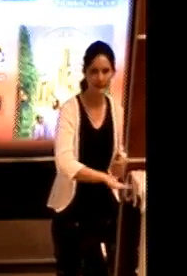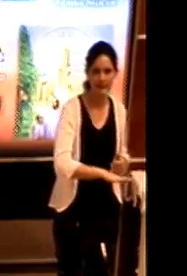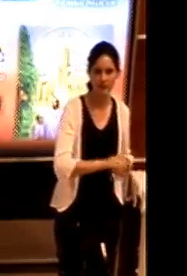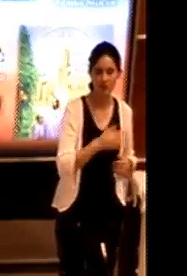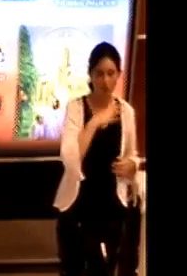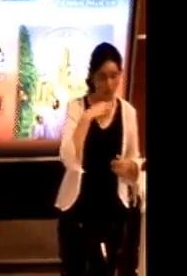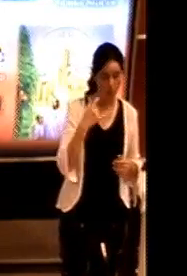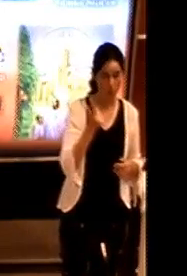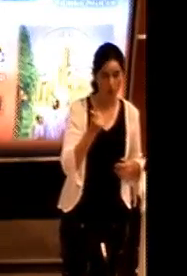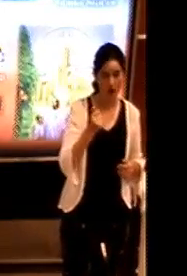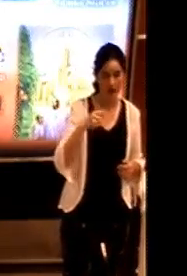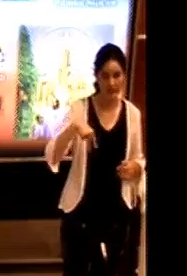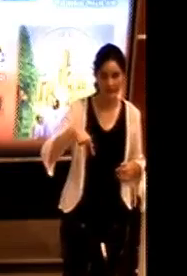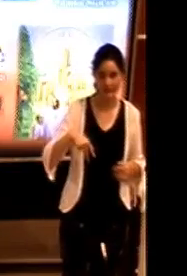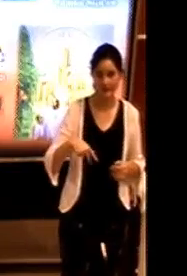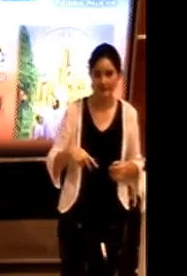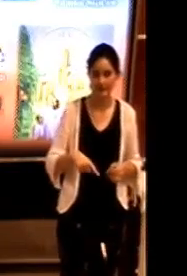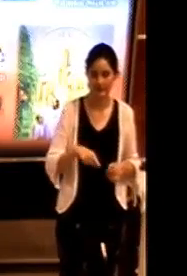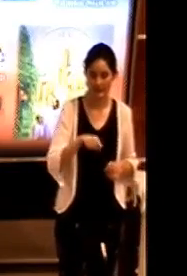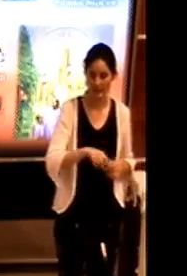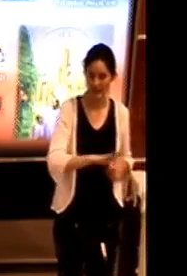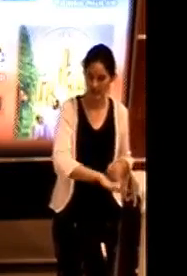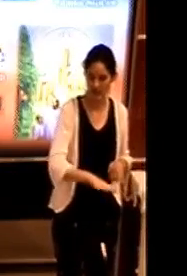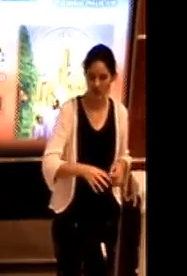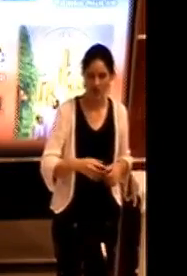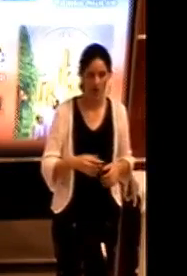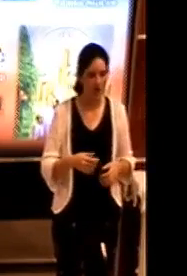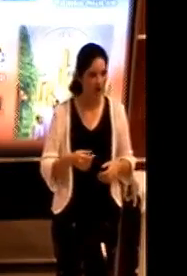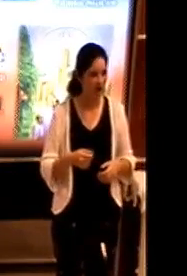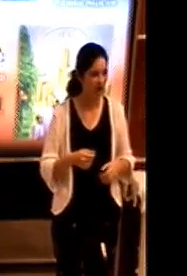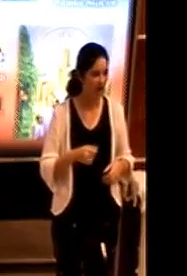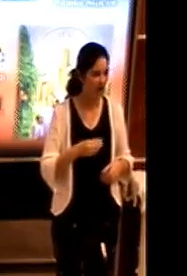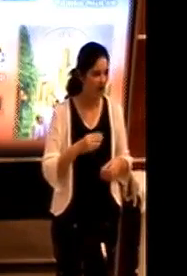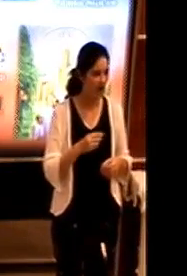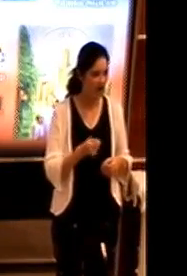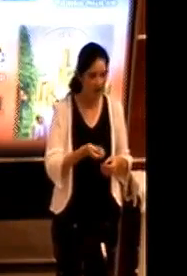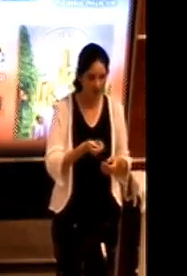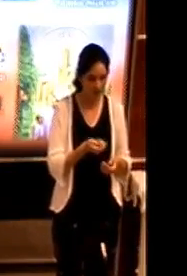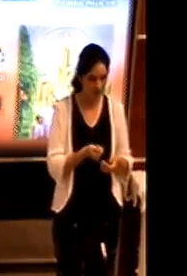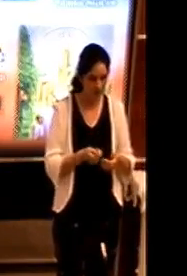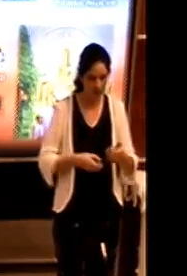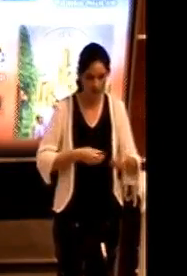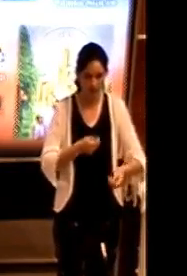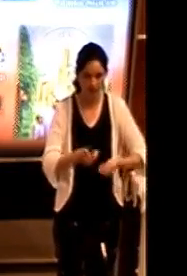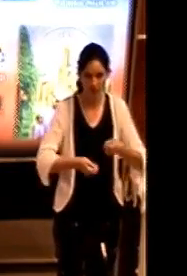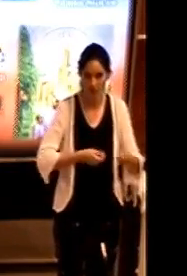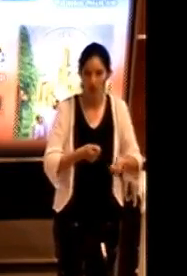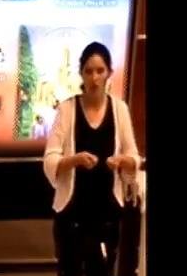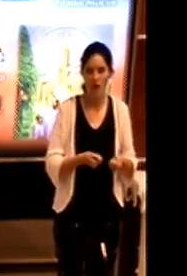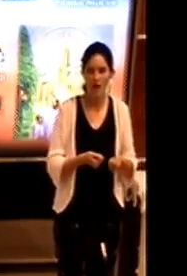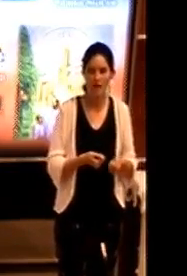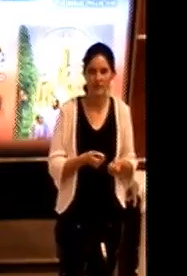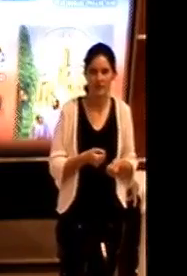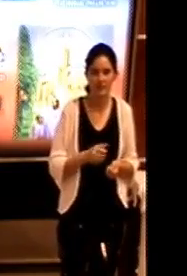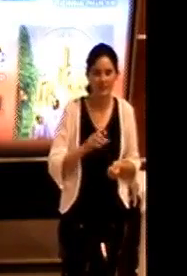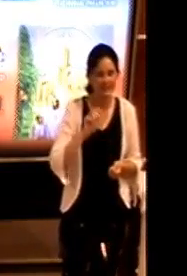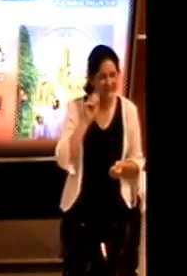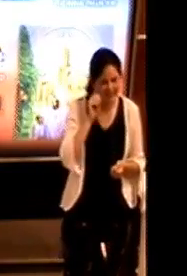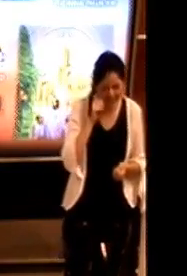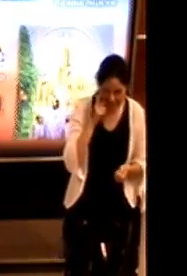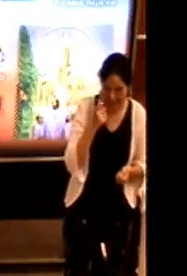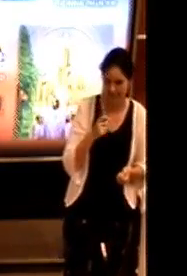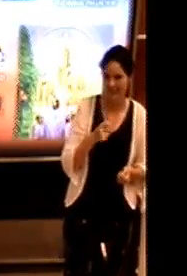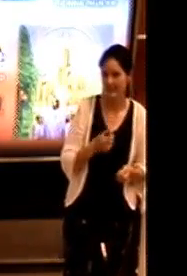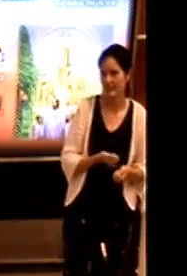a las bolitas. Y estaba jugando con las bolillas de vidrio y eran muy atrayentes y muy hermosas. Y entonces le